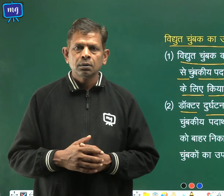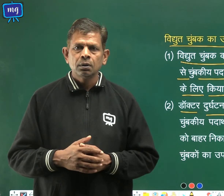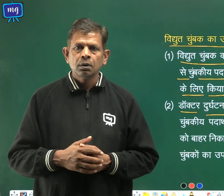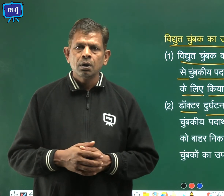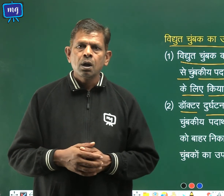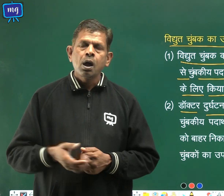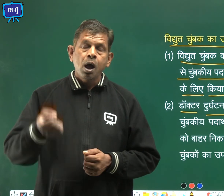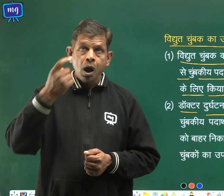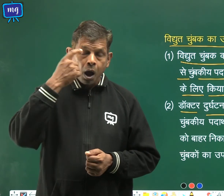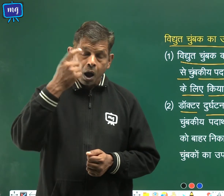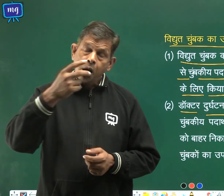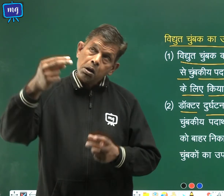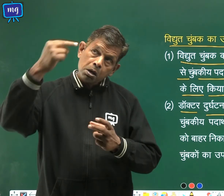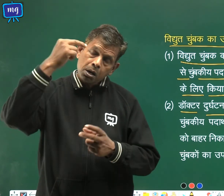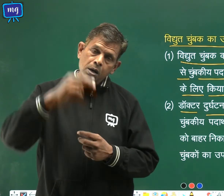आंख में गिरे